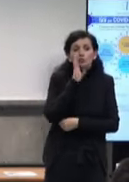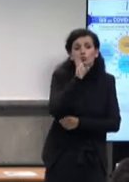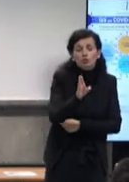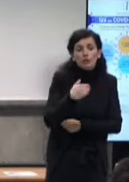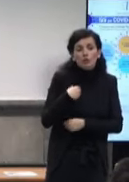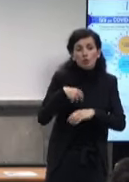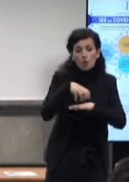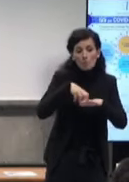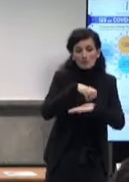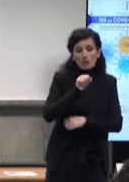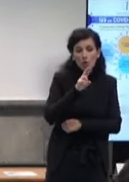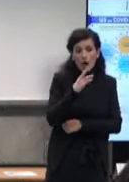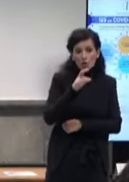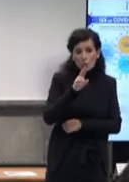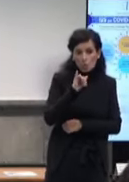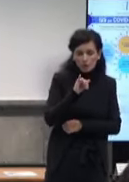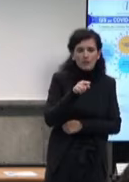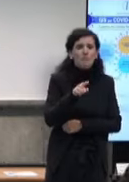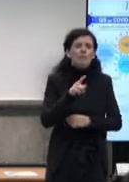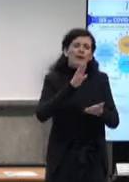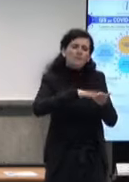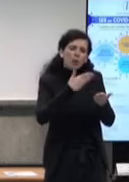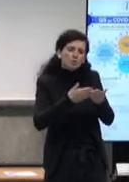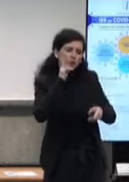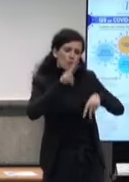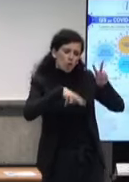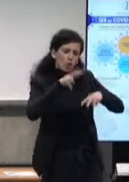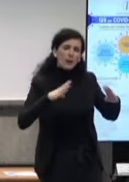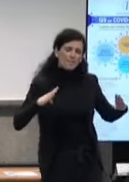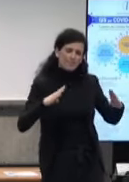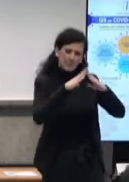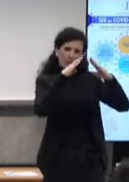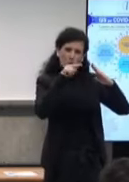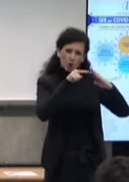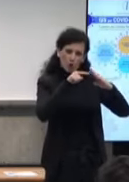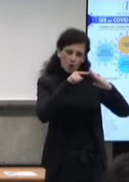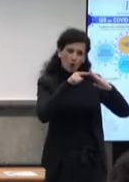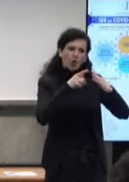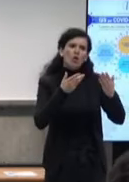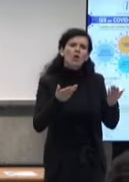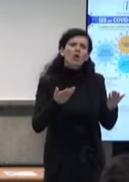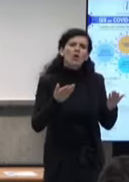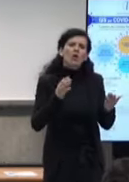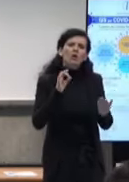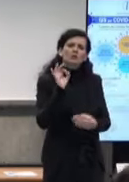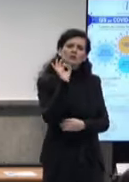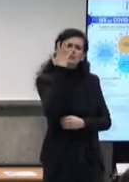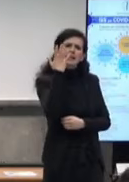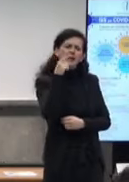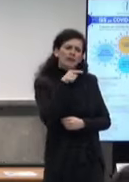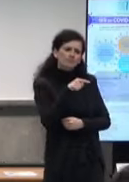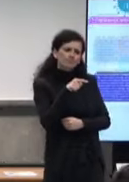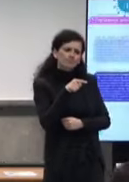visto che anche la valutazione del picco e anche le previsioni statistiche dal punto di vista metodologico se non sia una condizione